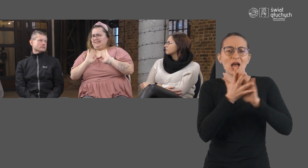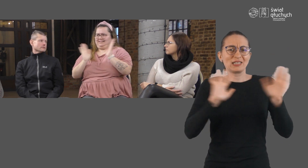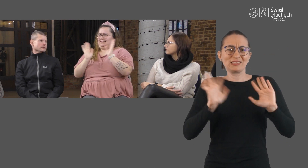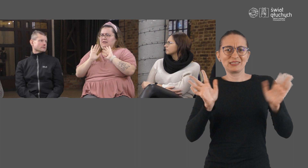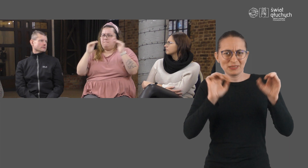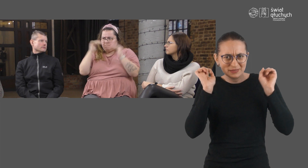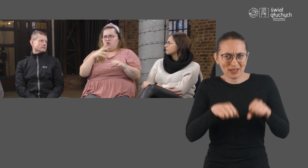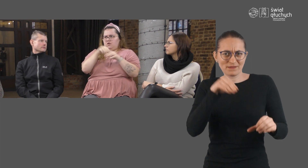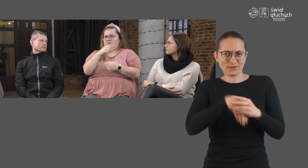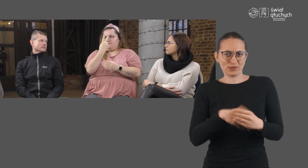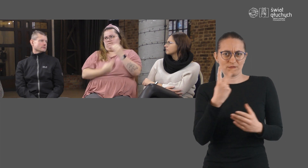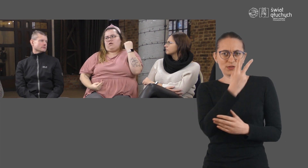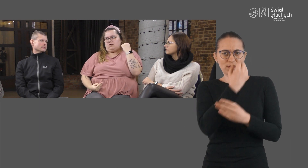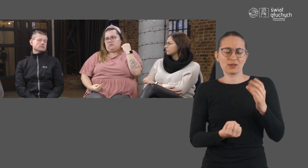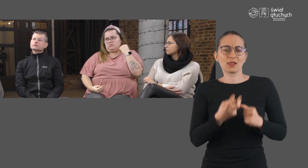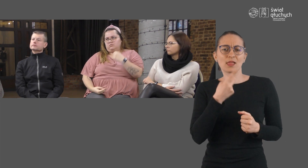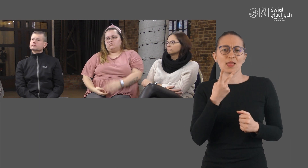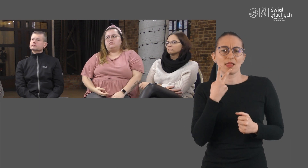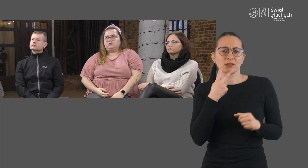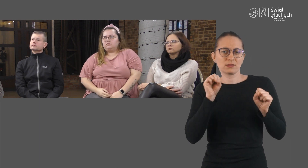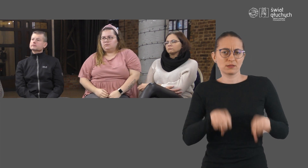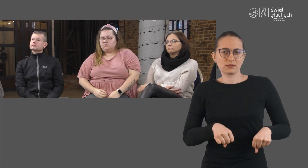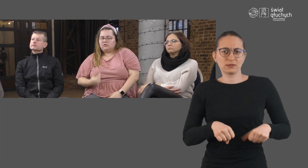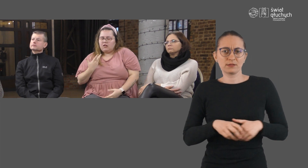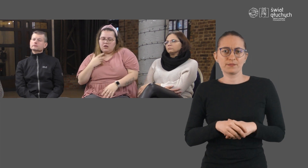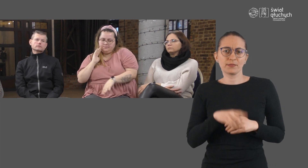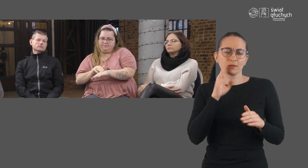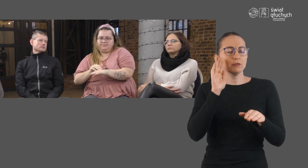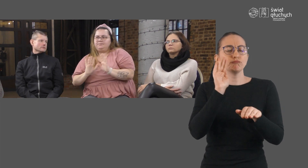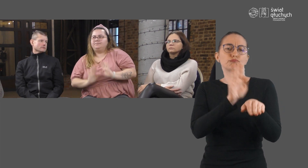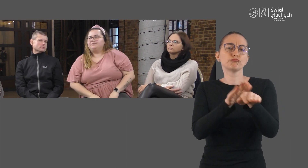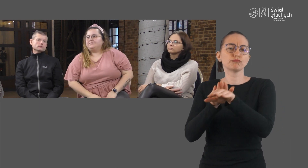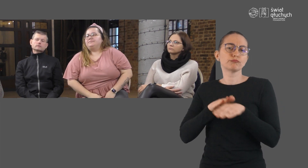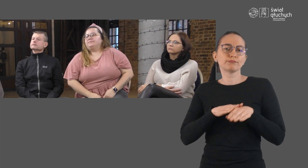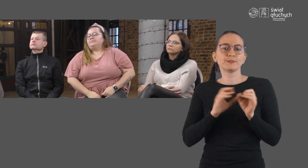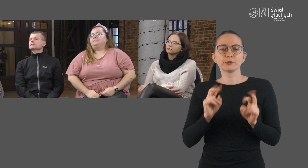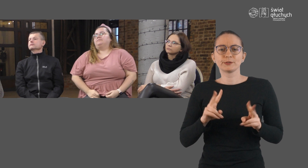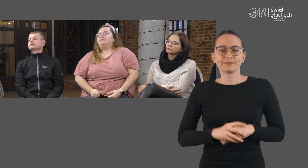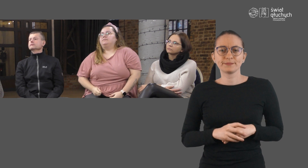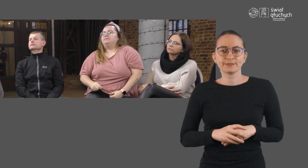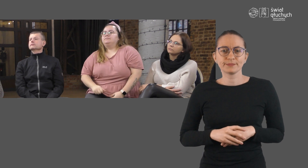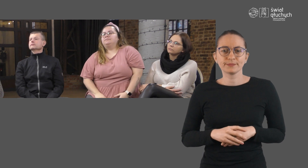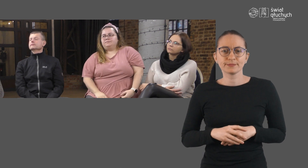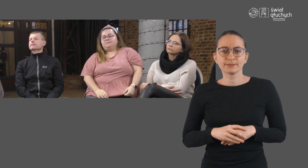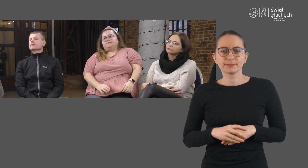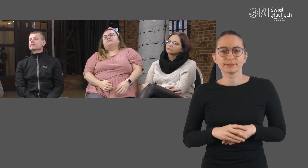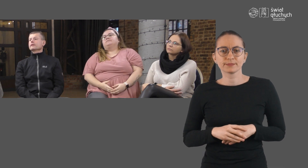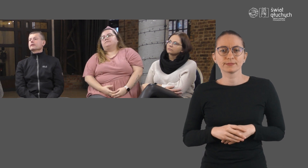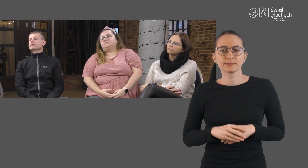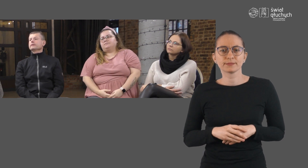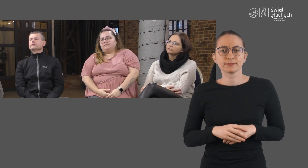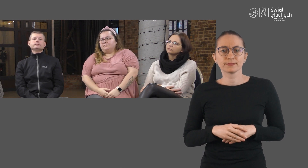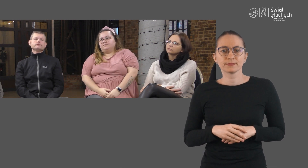dziecko, są takie stereotypy, że ludzie mówią, że dziecko najpierw trzeba uczyć języka polskiego, a potem dopiero migowego, czy też odwrotnie. Natomiast ja